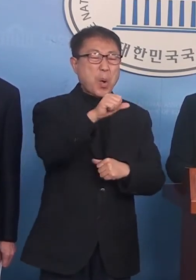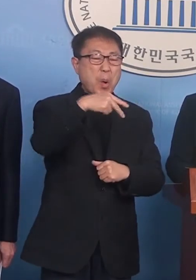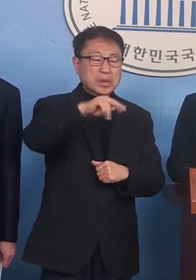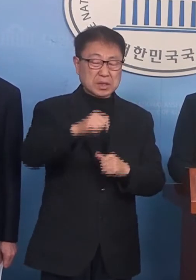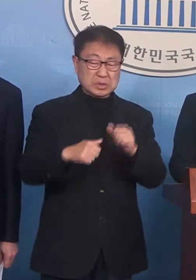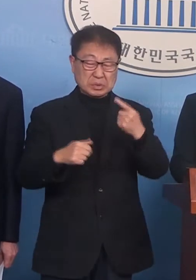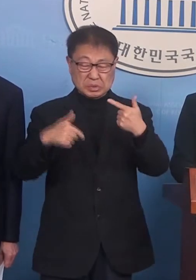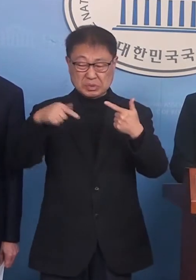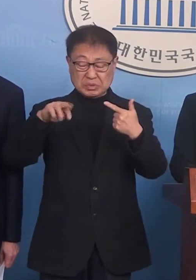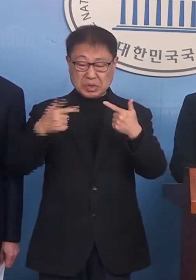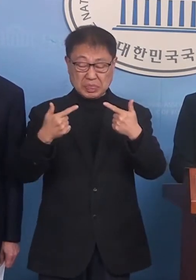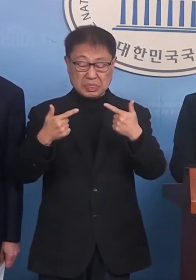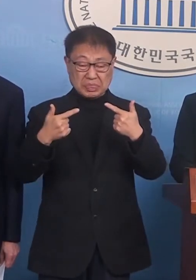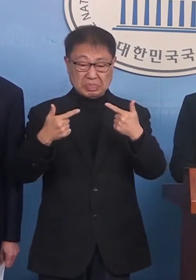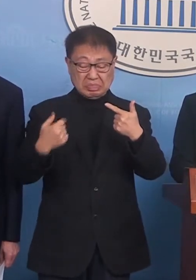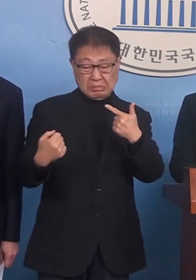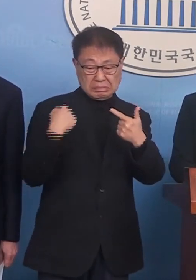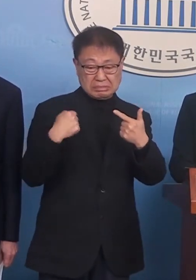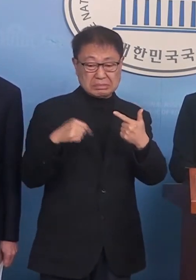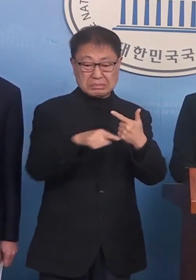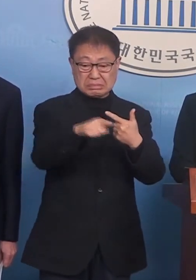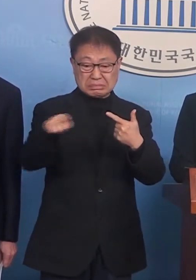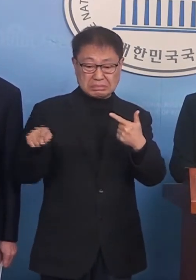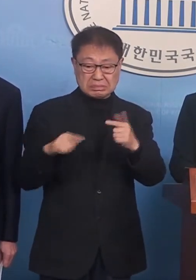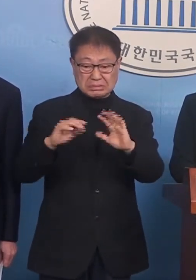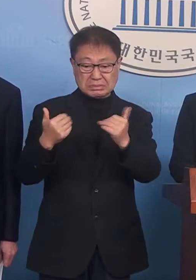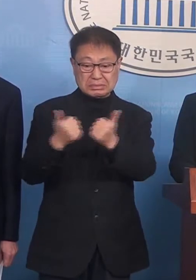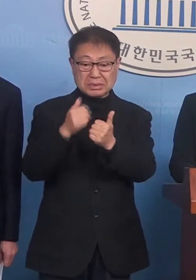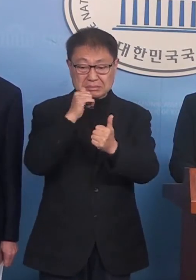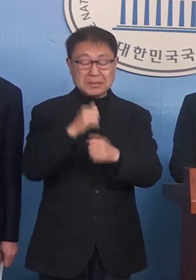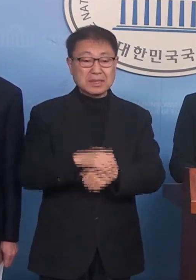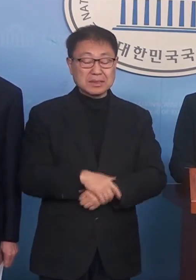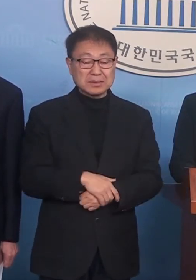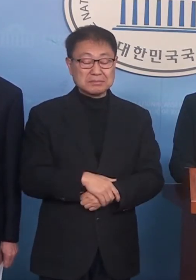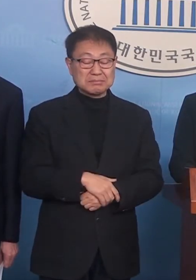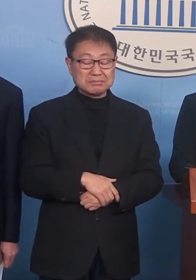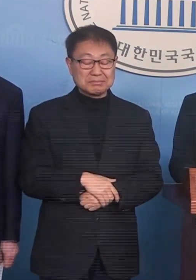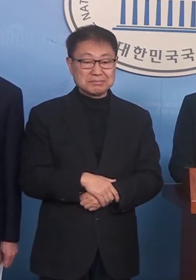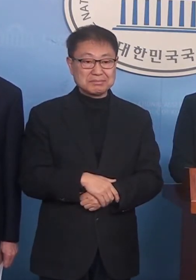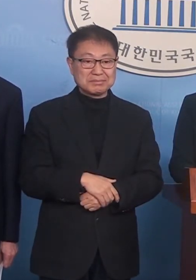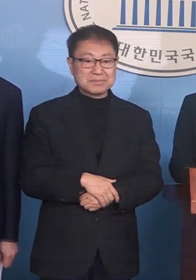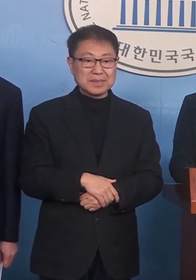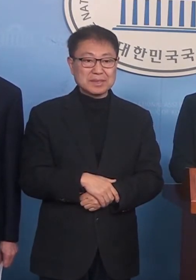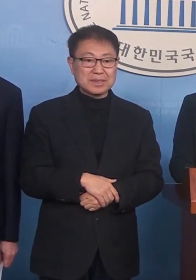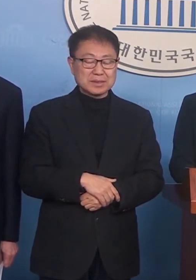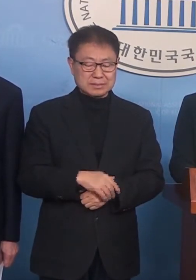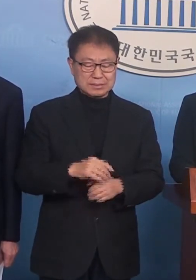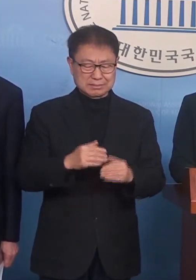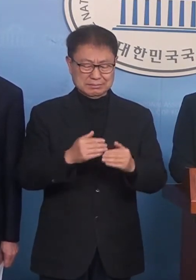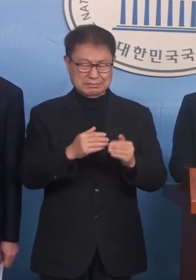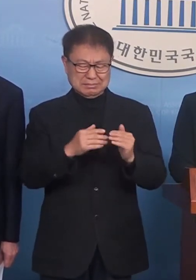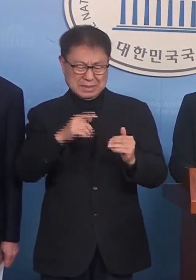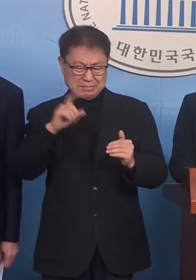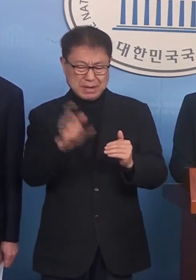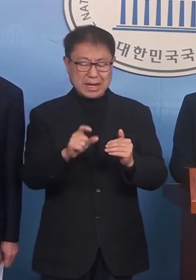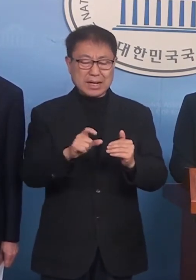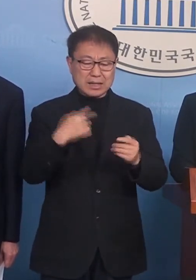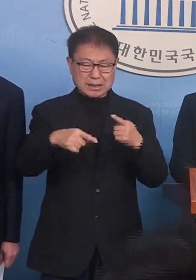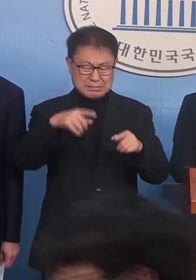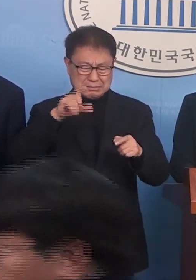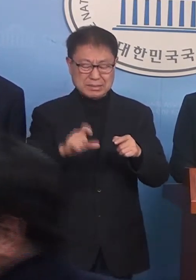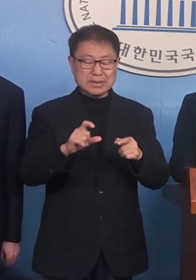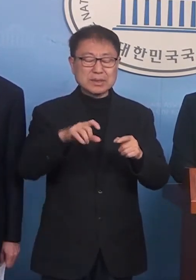내 5의원들을 배출했습니다. 그만큼 거대 양당 중심의 정치 구도가 견고한 지역구입니다.